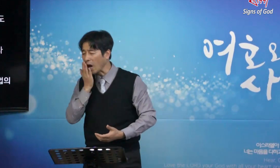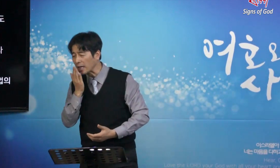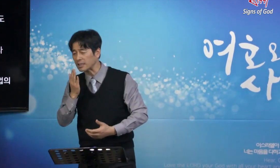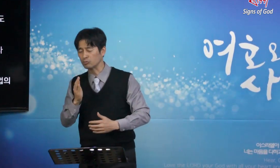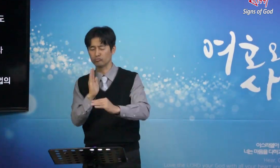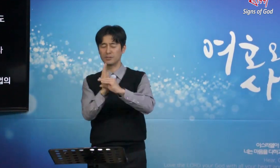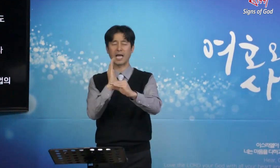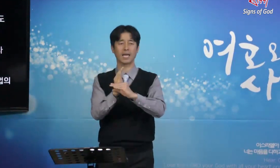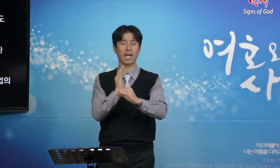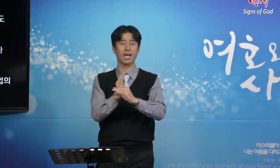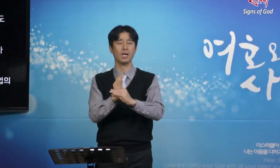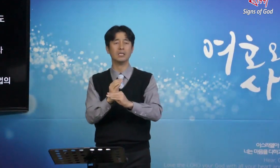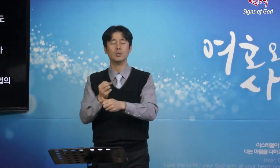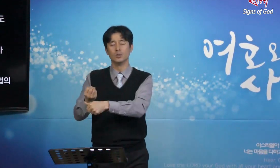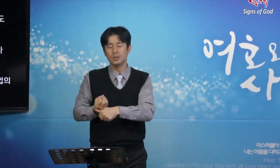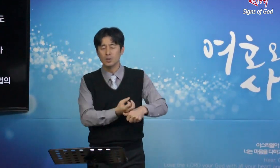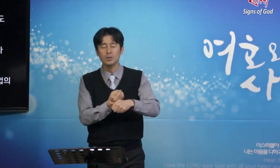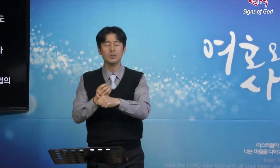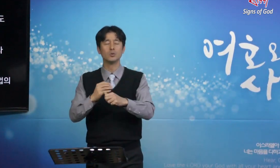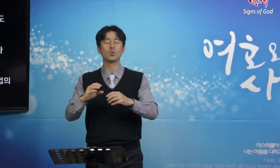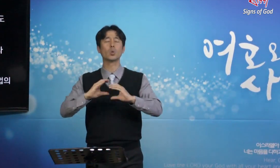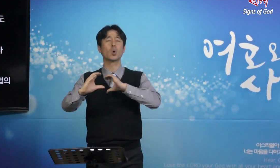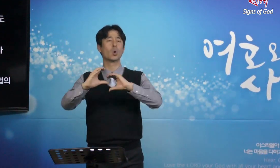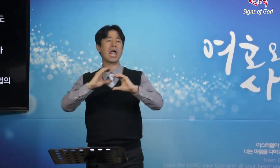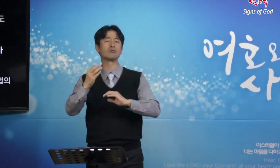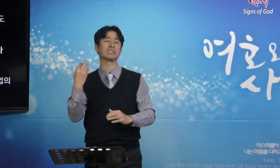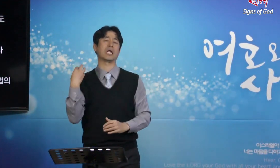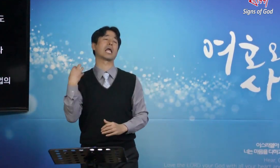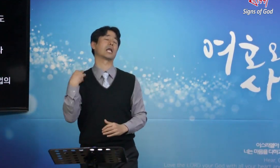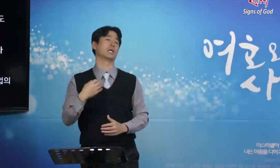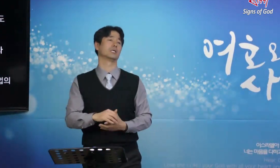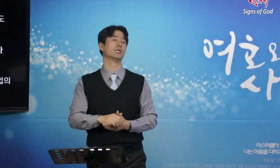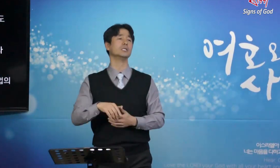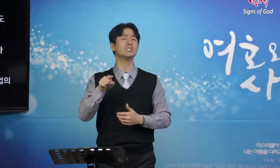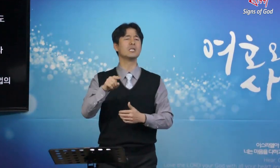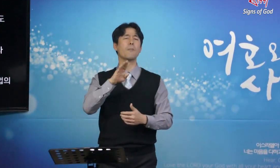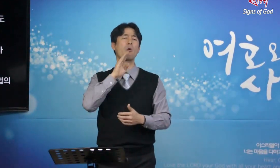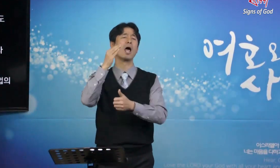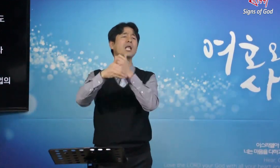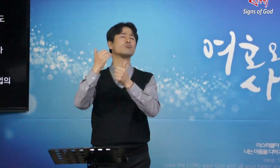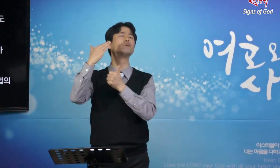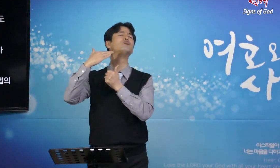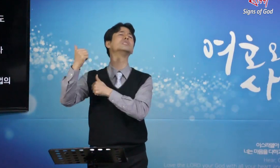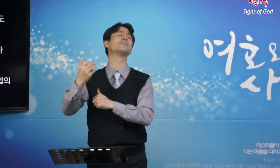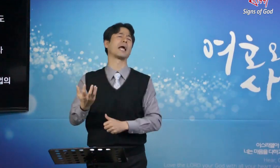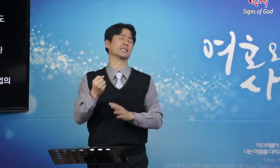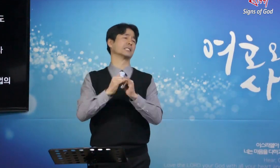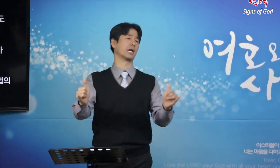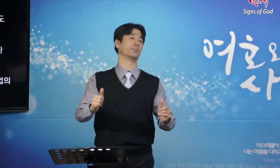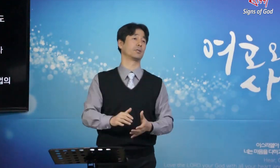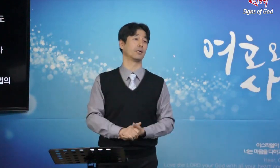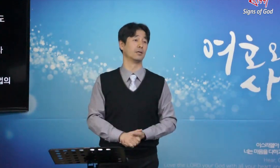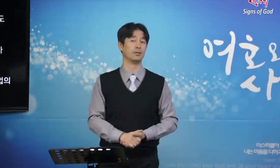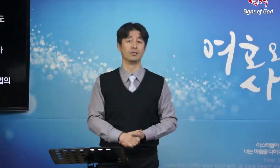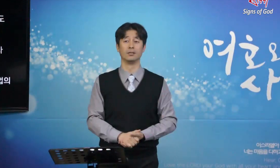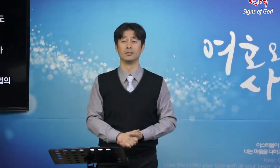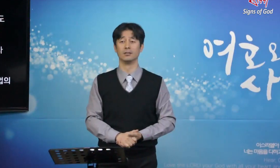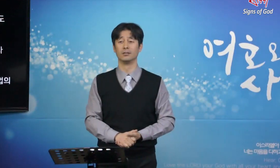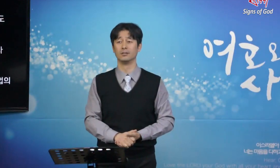청인과 노인이 함께 할 수 있도록 중간에 소통 역할을 감당해야 됩니다. 그것이 바로 하나님의